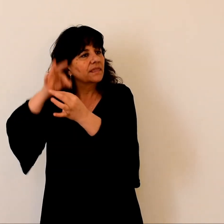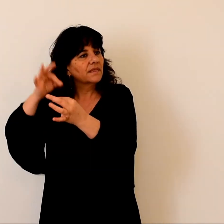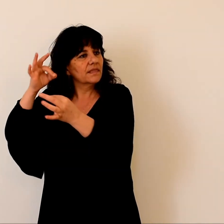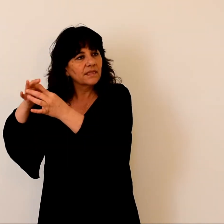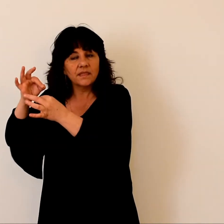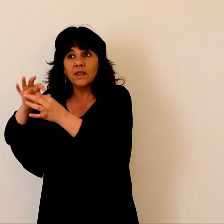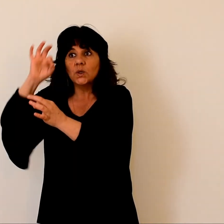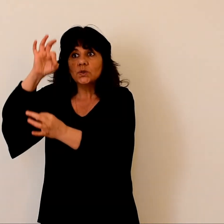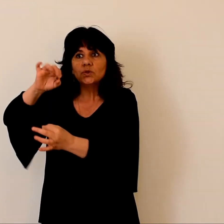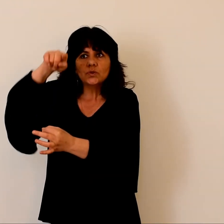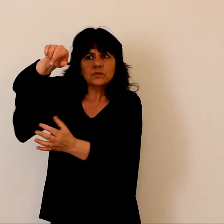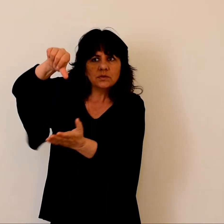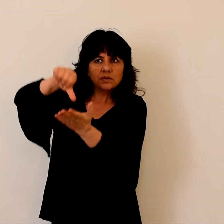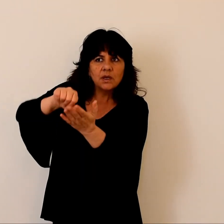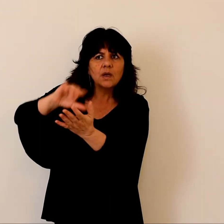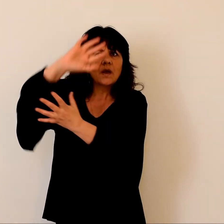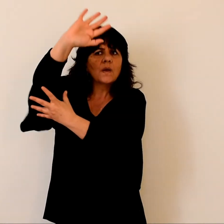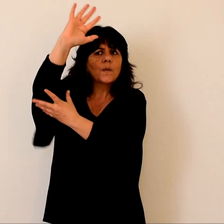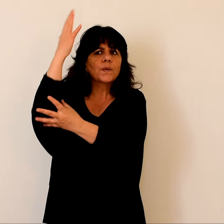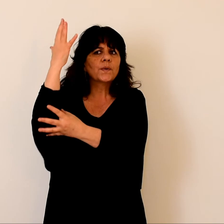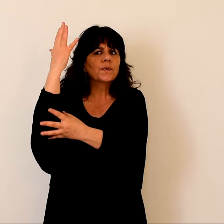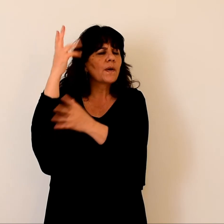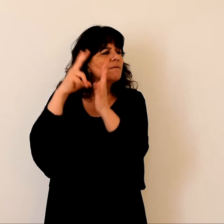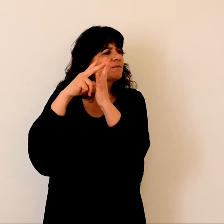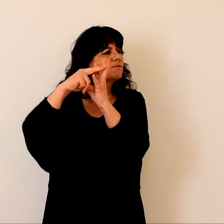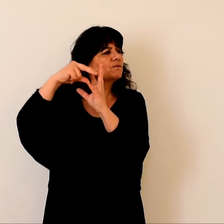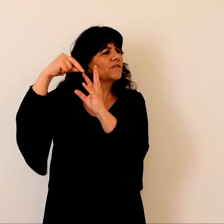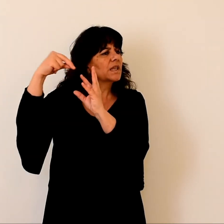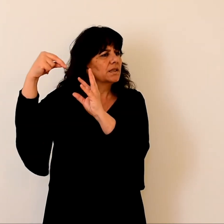Il vint chercher du fruit sur ce figuier et n'en trouva pas.